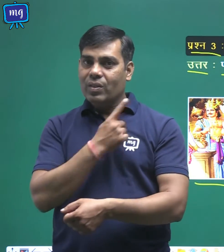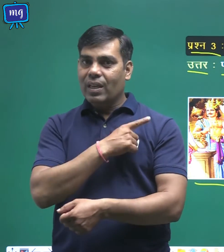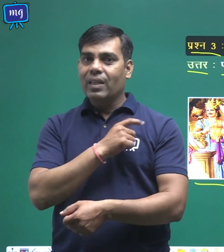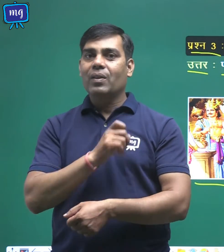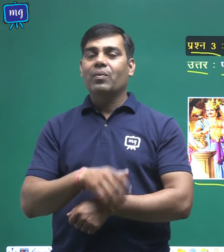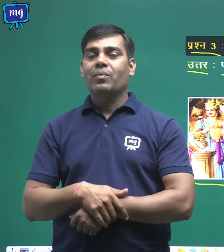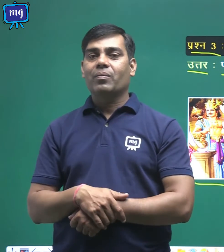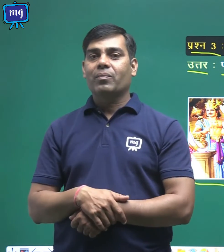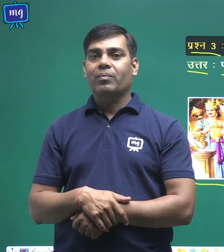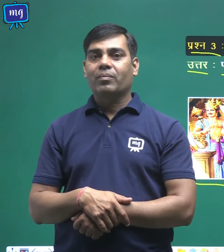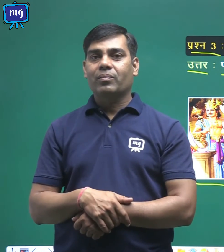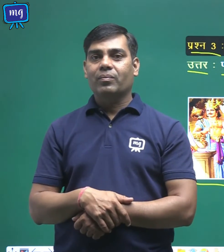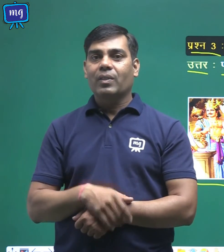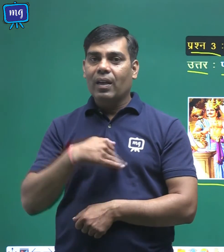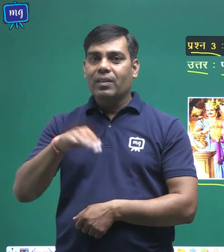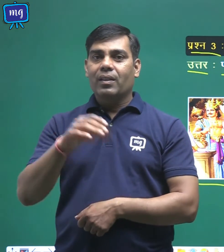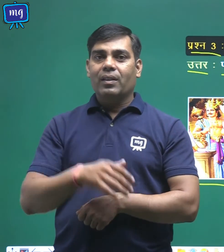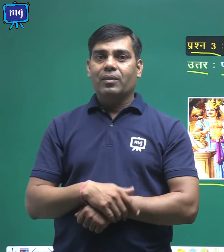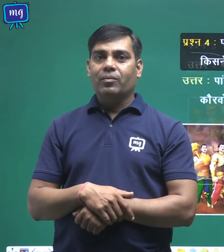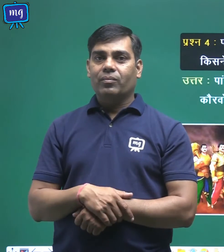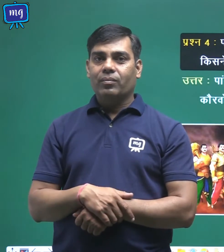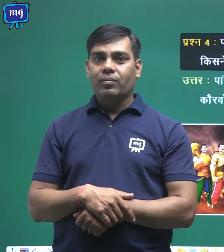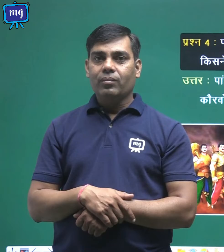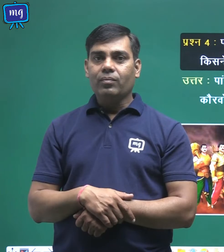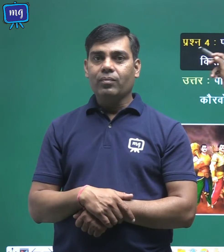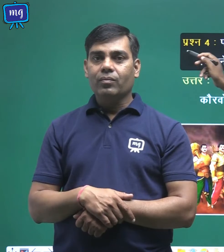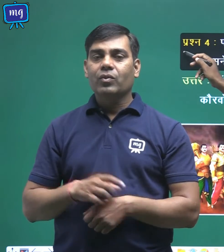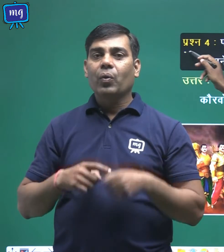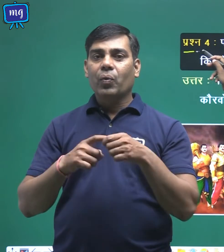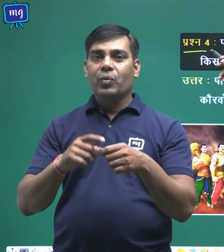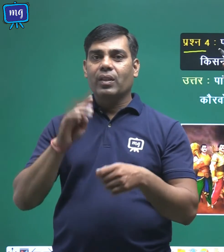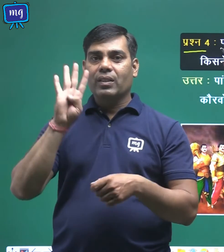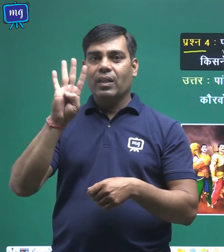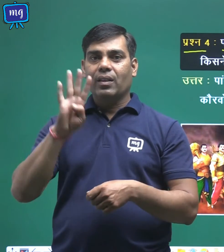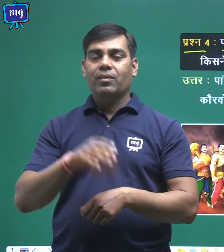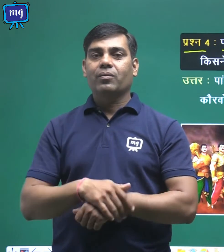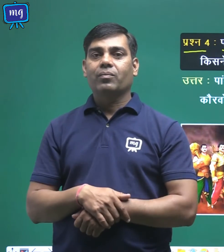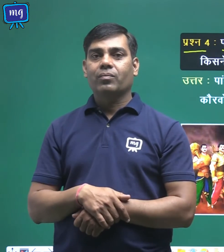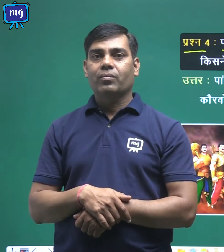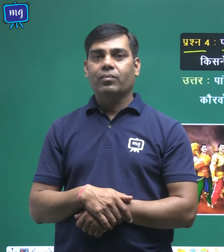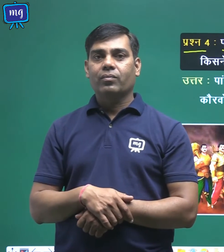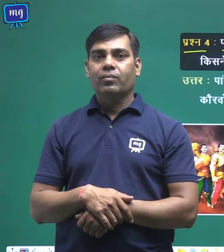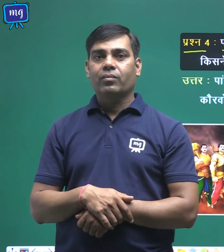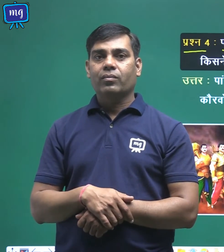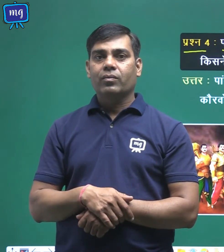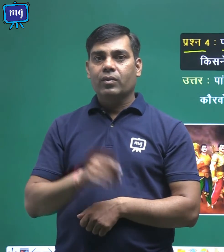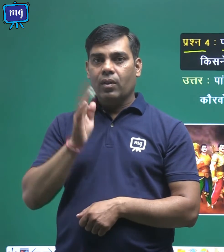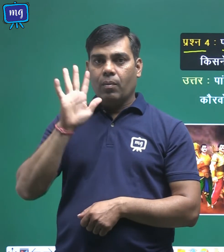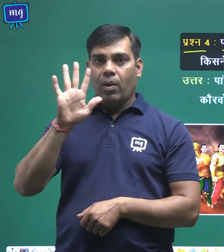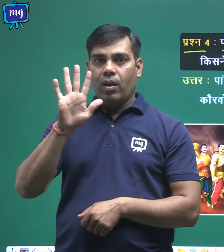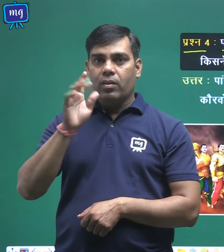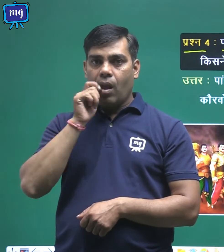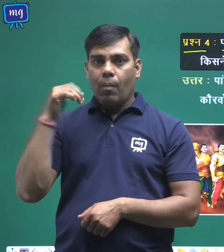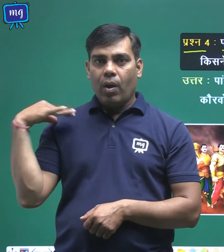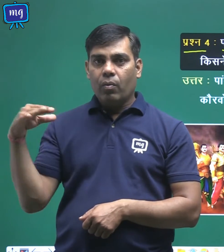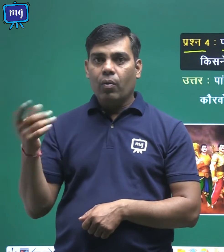सहदेव। आगे चलें। प्रश्न 4, पांडवों के साथ